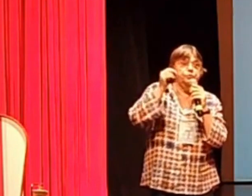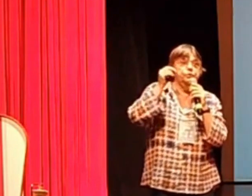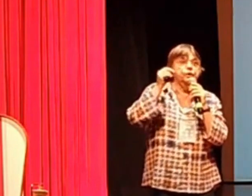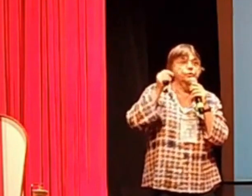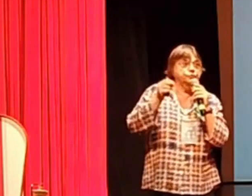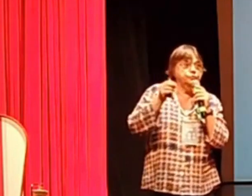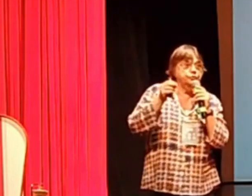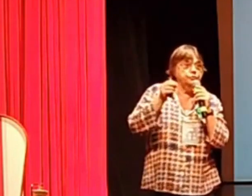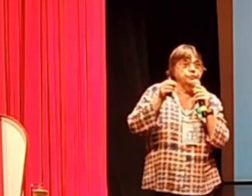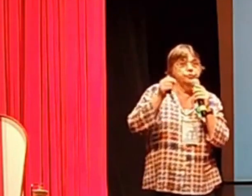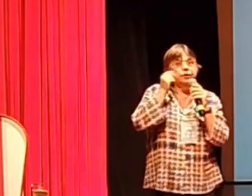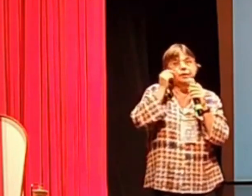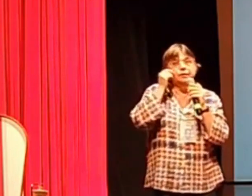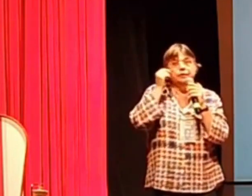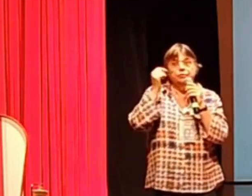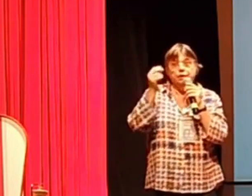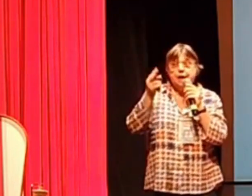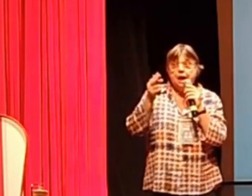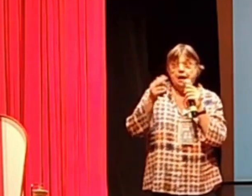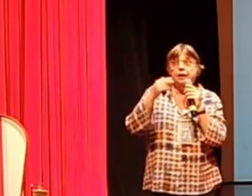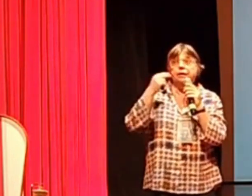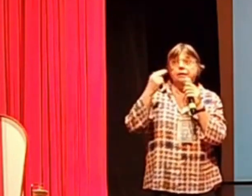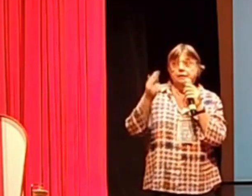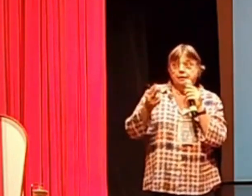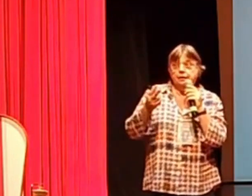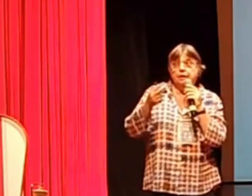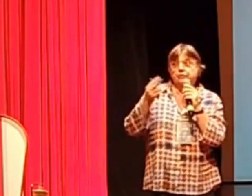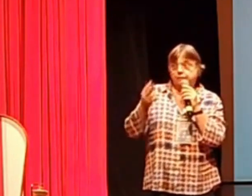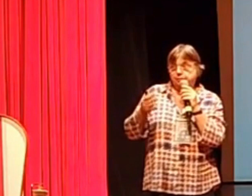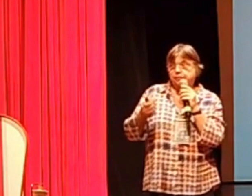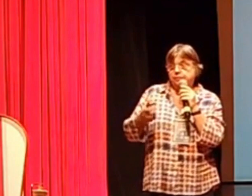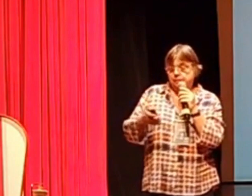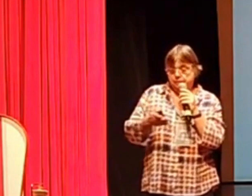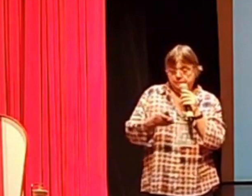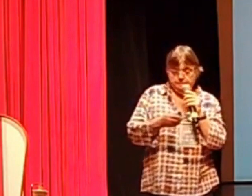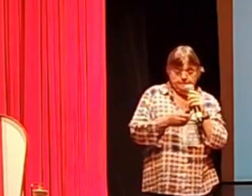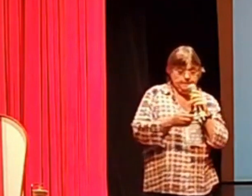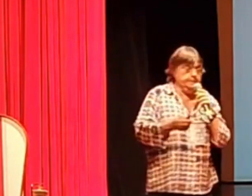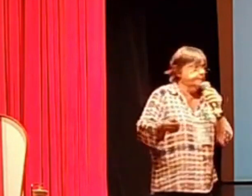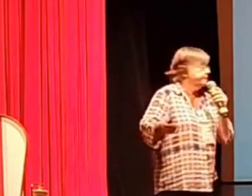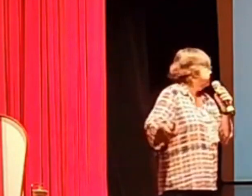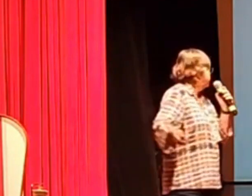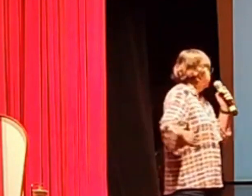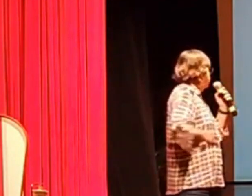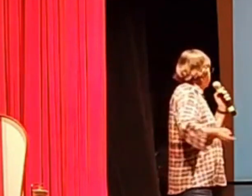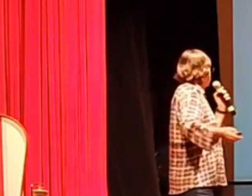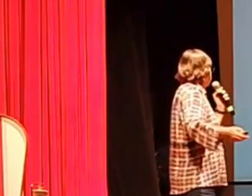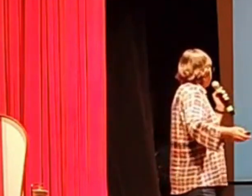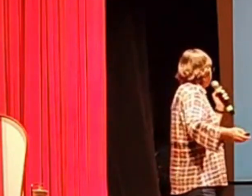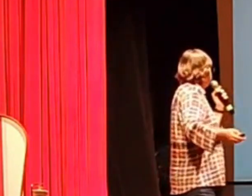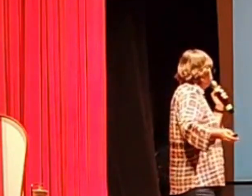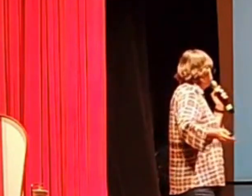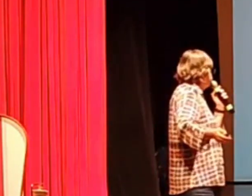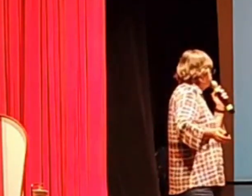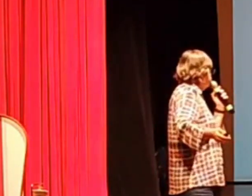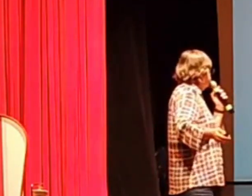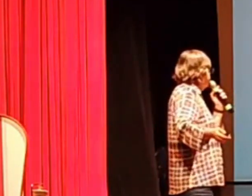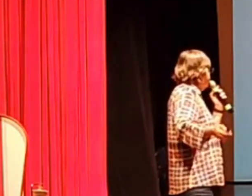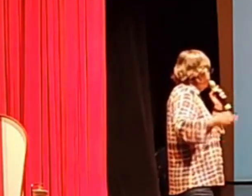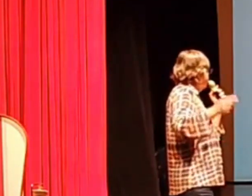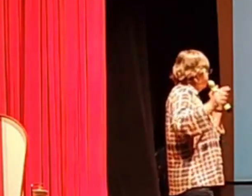é muito sutil, só quem tem um olhar treinado vai perceber, né?